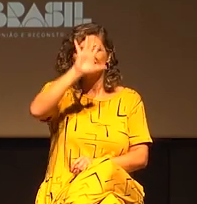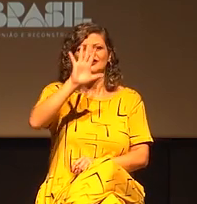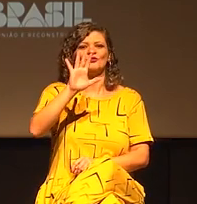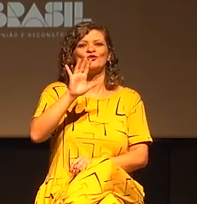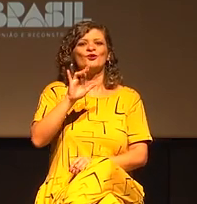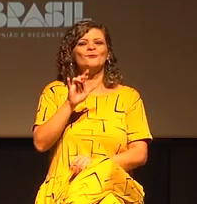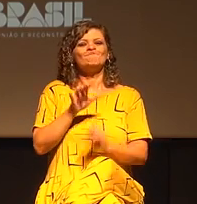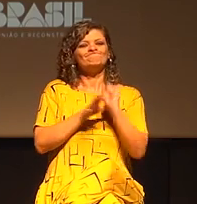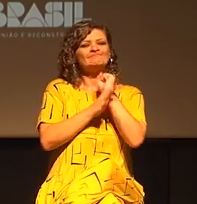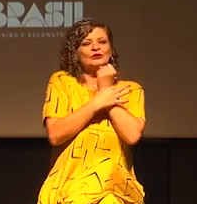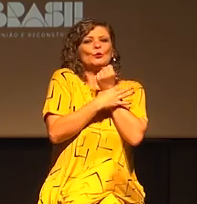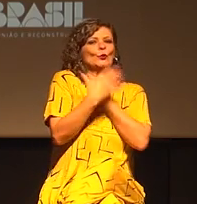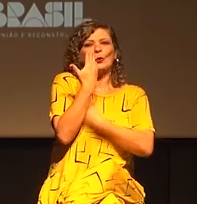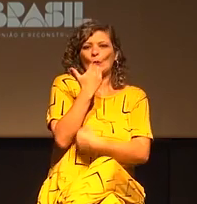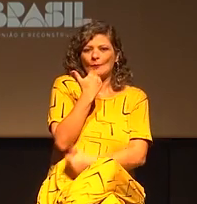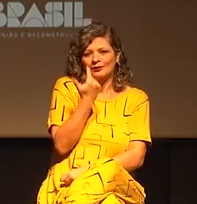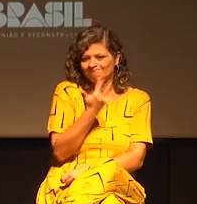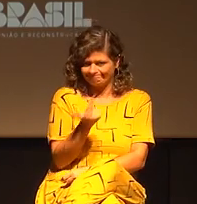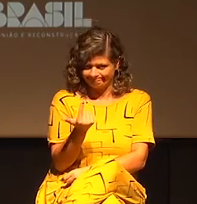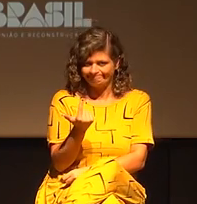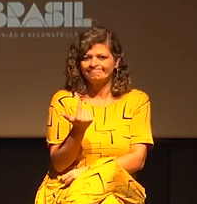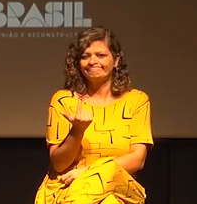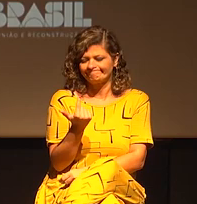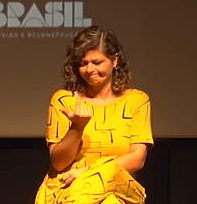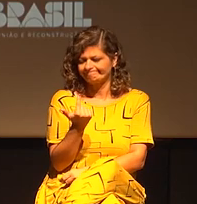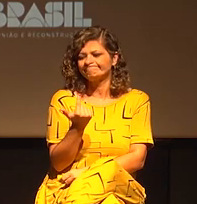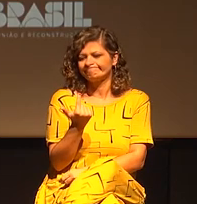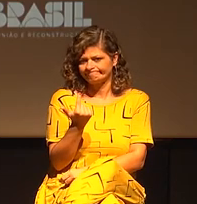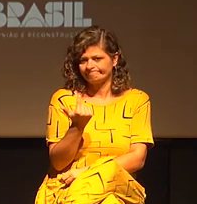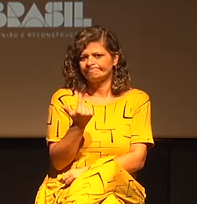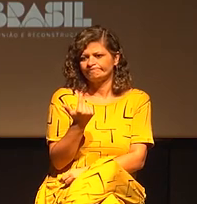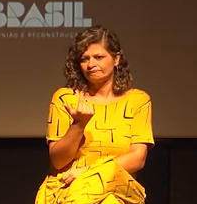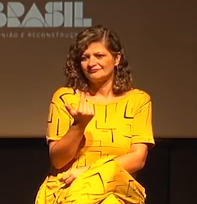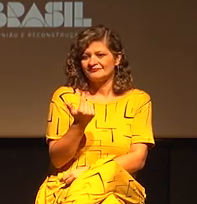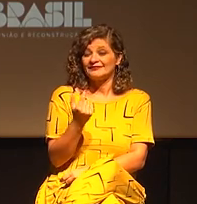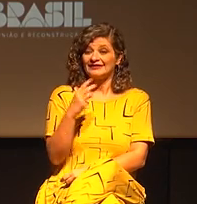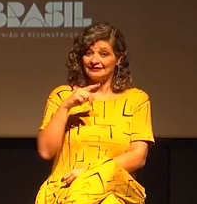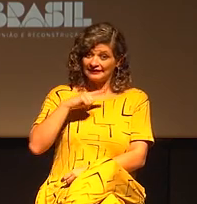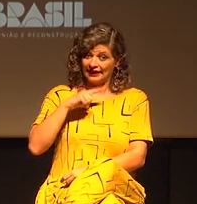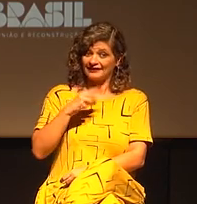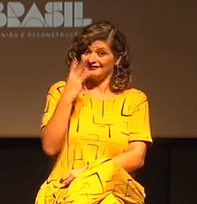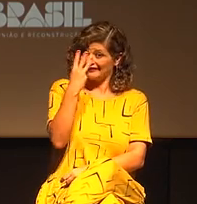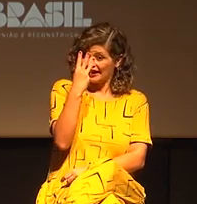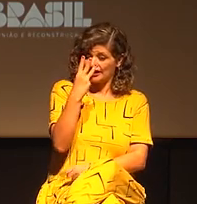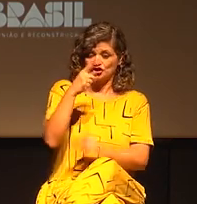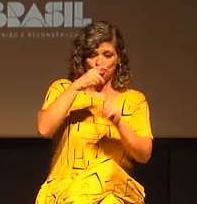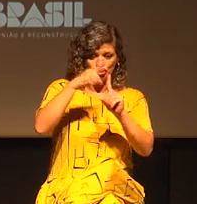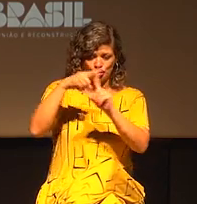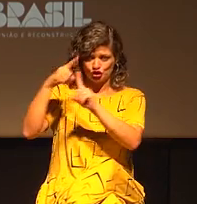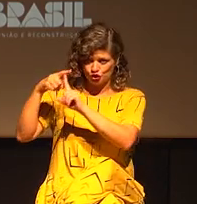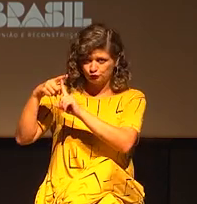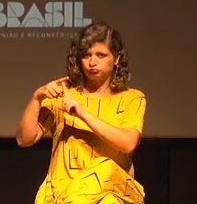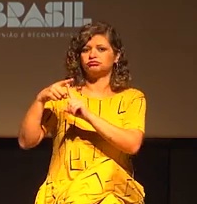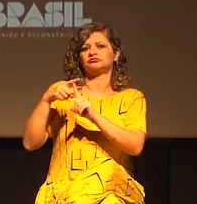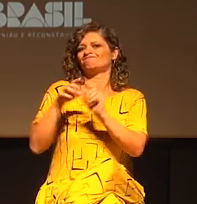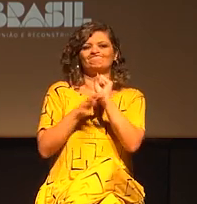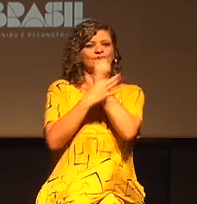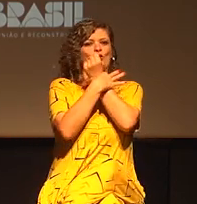alimentar né então existem Existem três tipos de segurança alimentar né